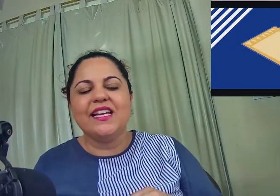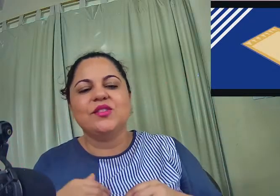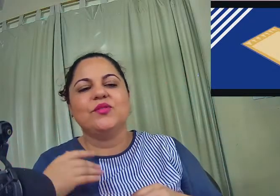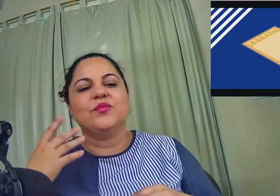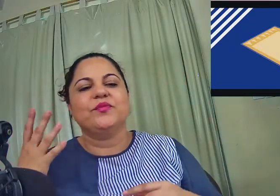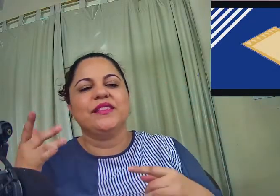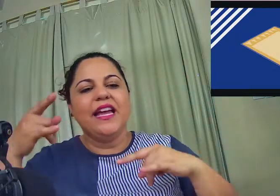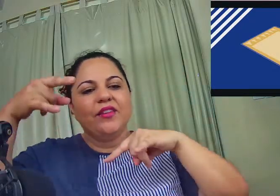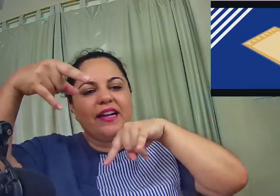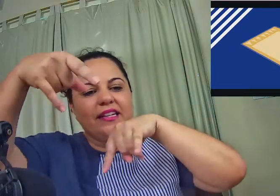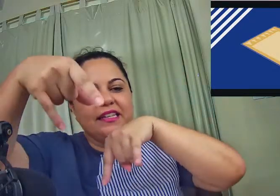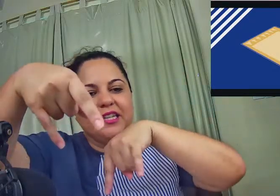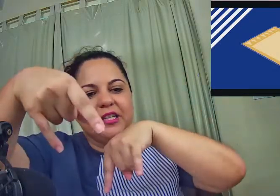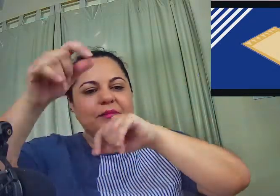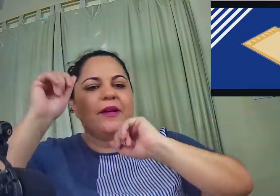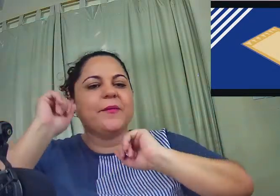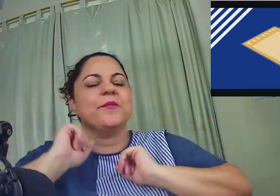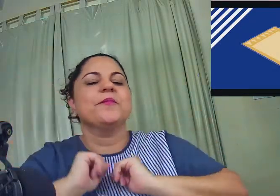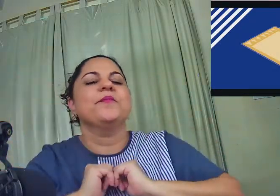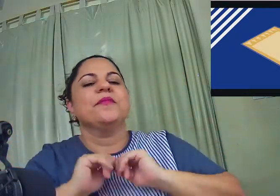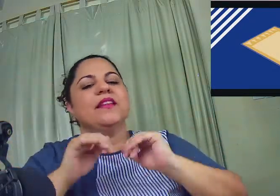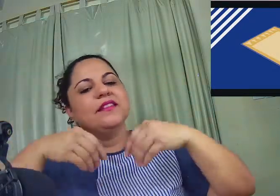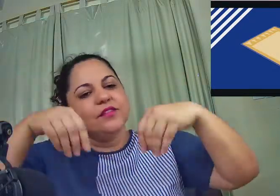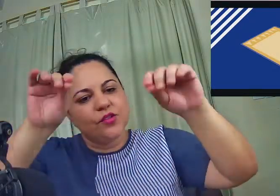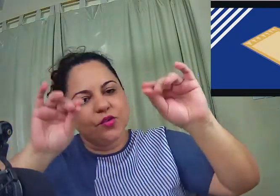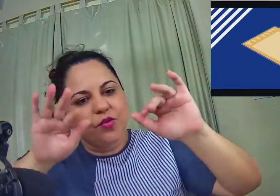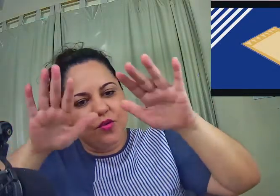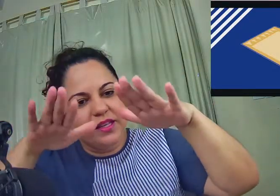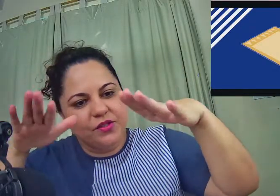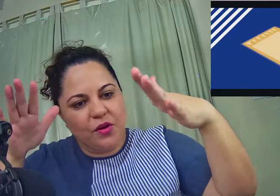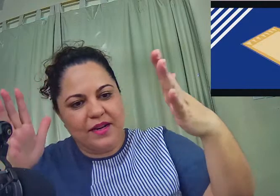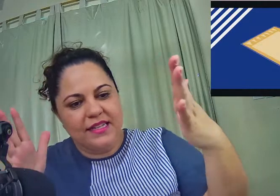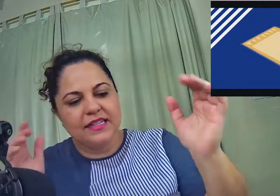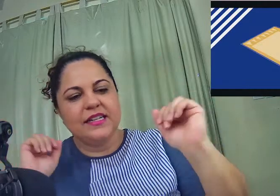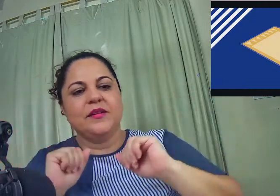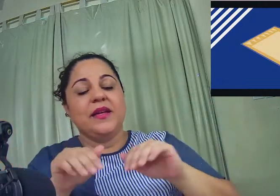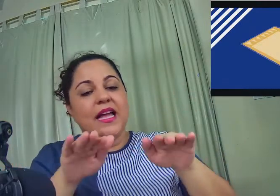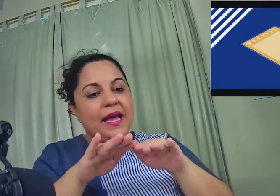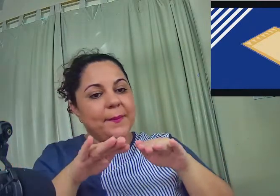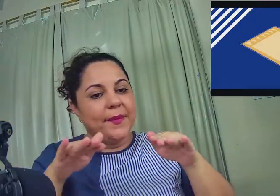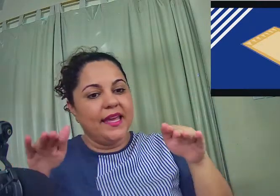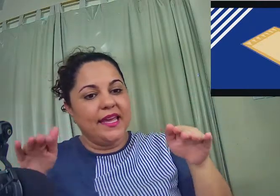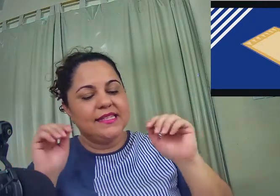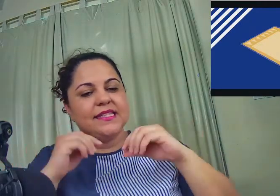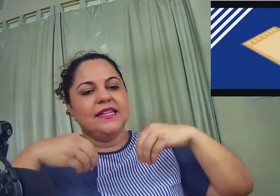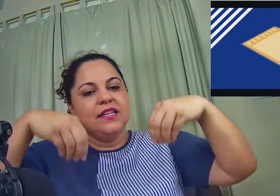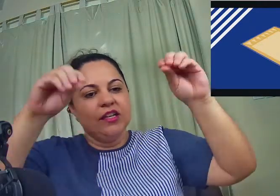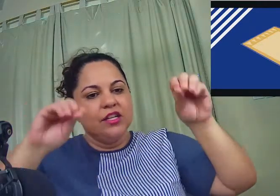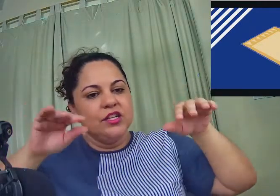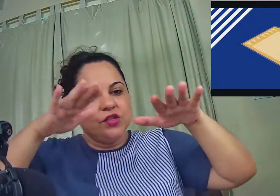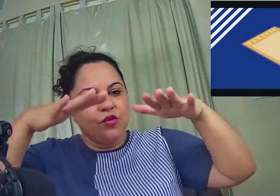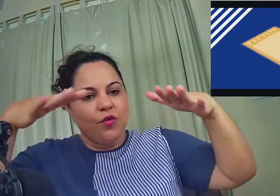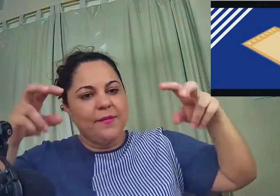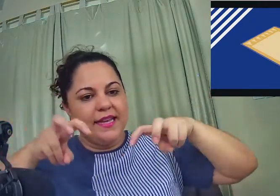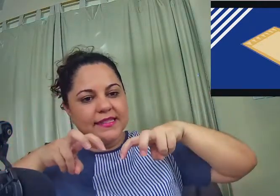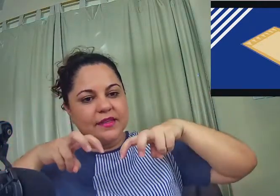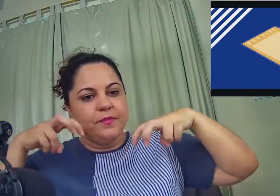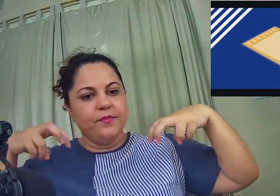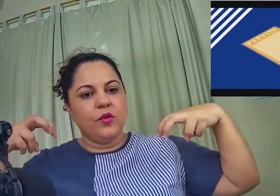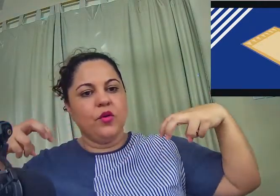contexto, certo? A cama, jogou o lençol na cama, a mesa, jogou a mesa, colocou